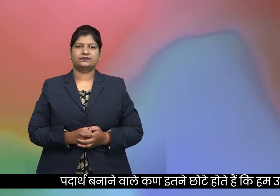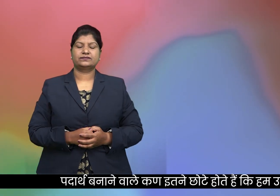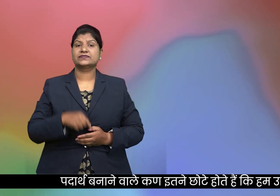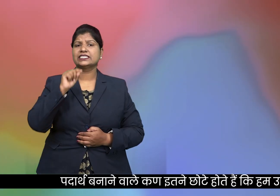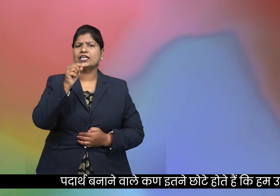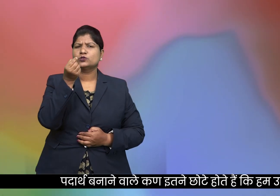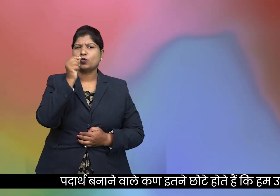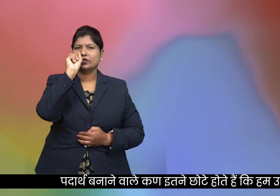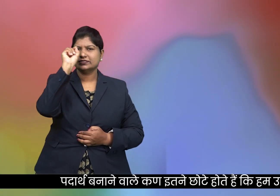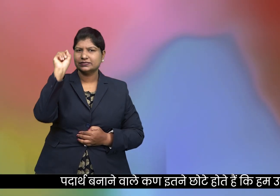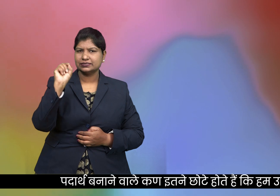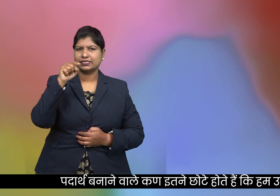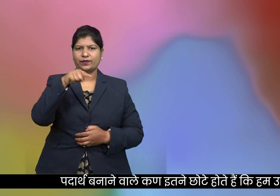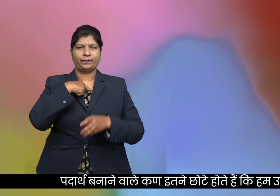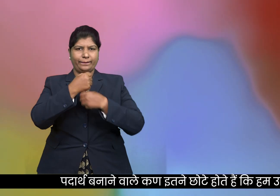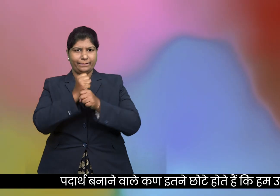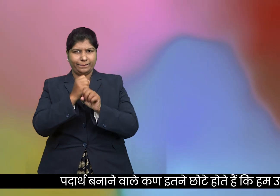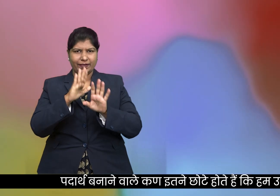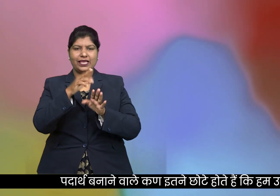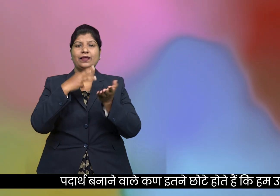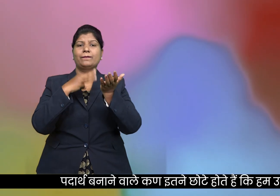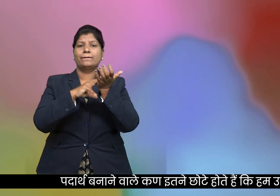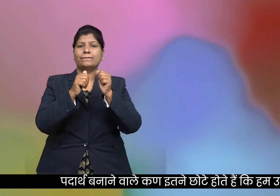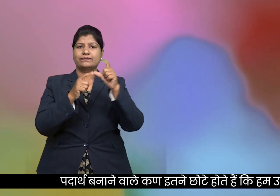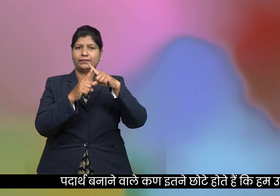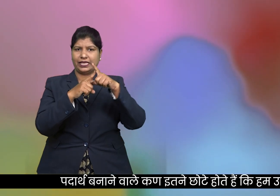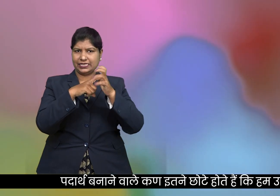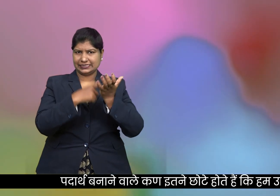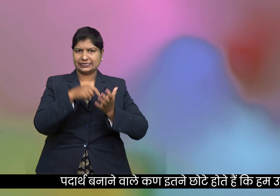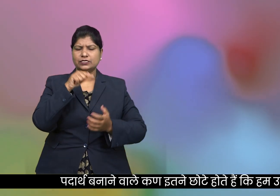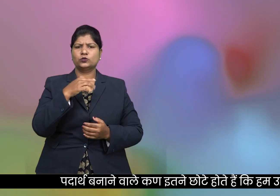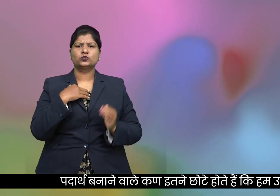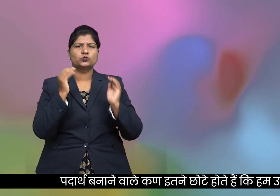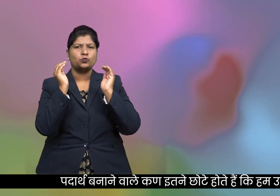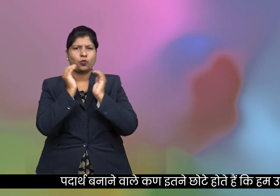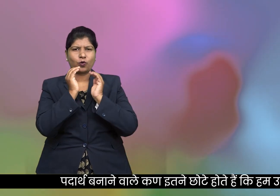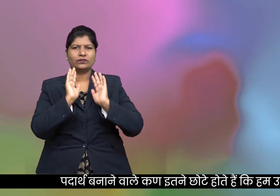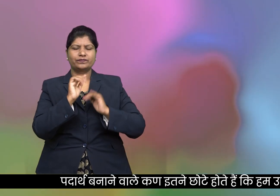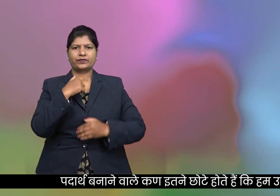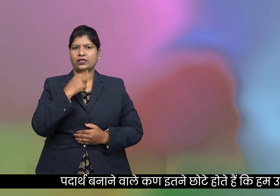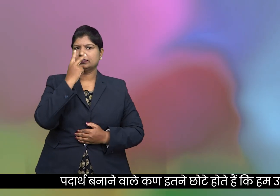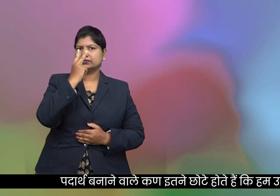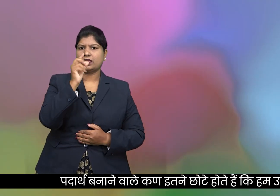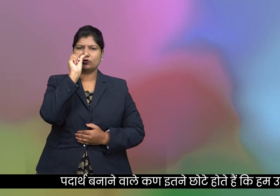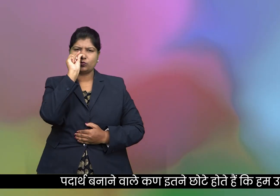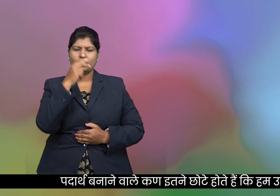पदार्थ बनाने वाले कण इतने छोटे होते हैं कि हम उन्हें नहीं देख सकते